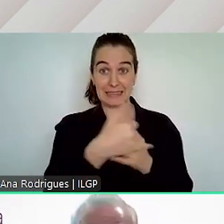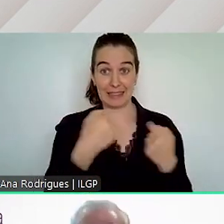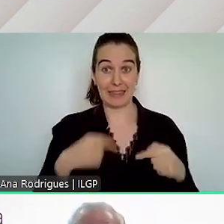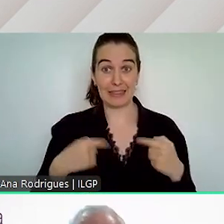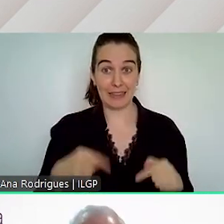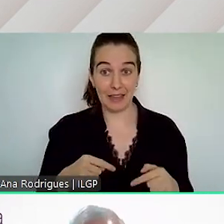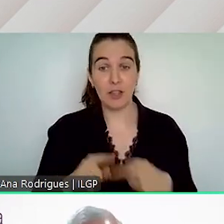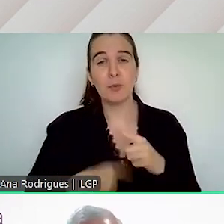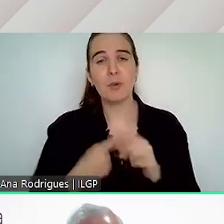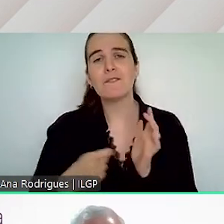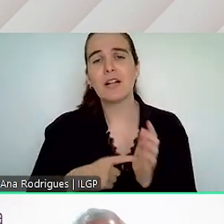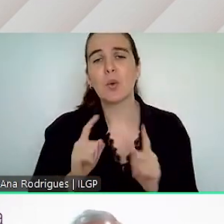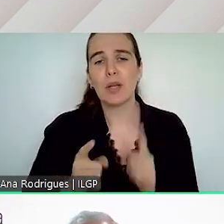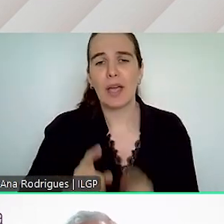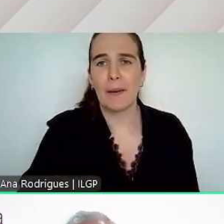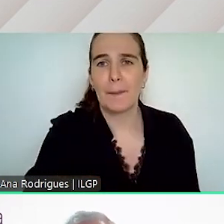vou comunicar?